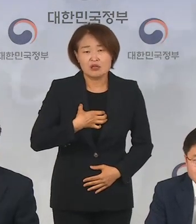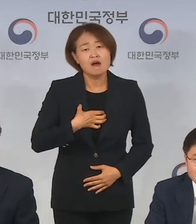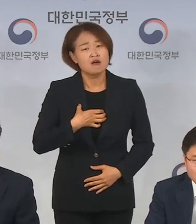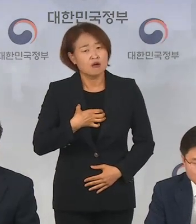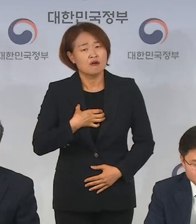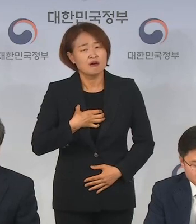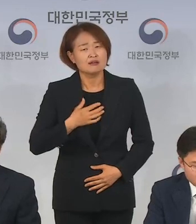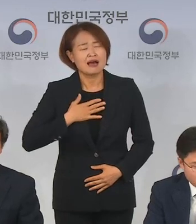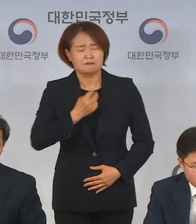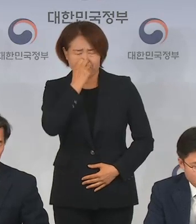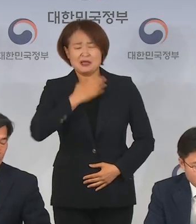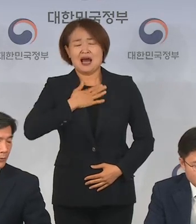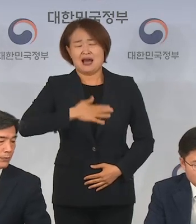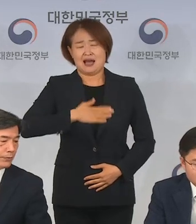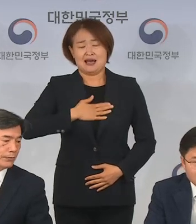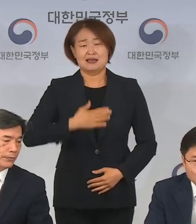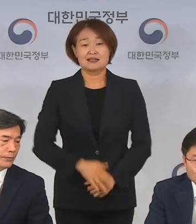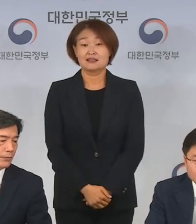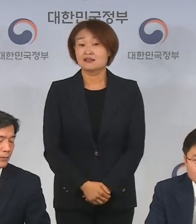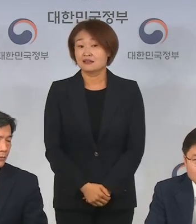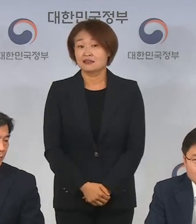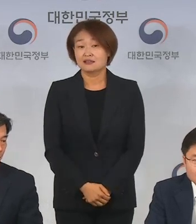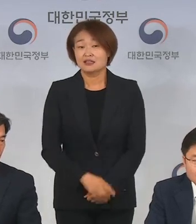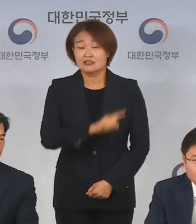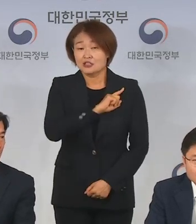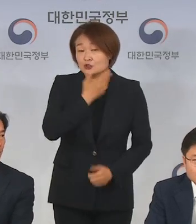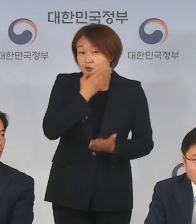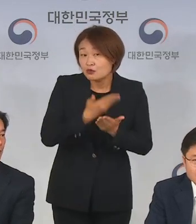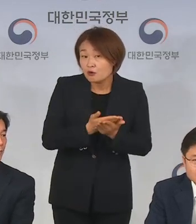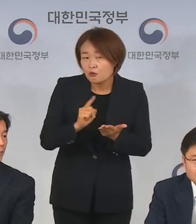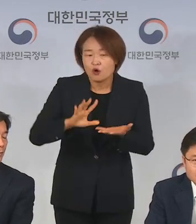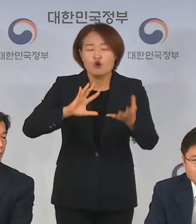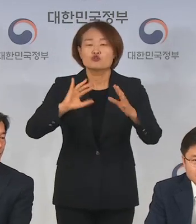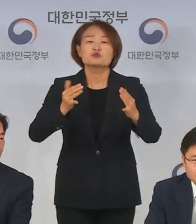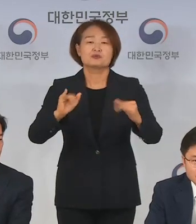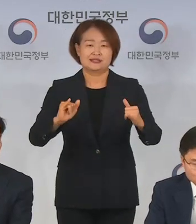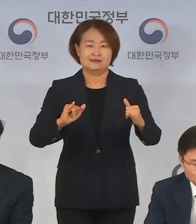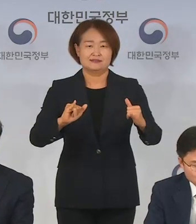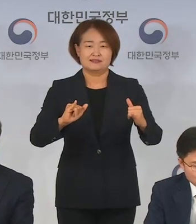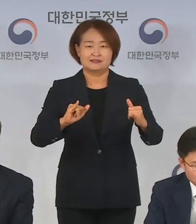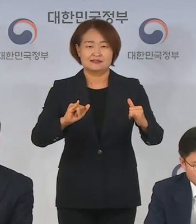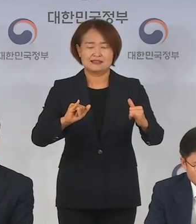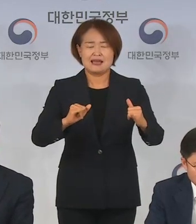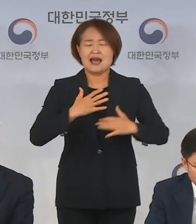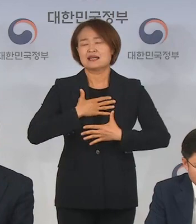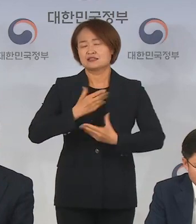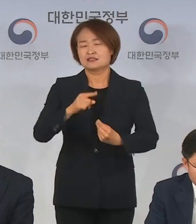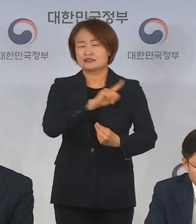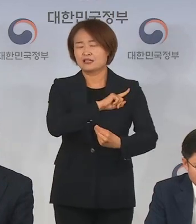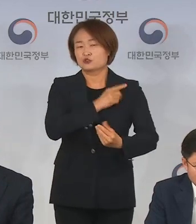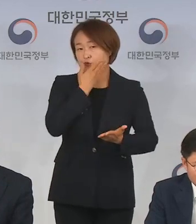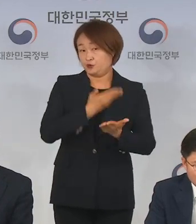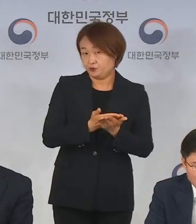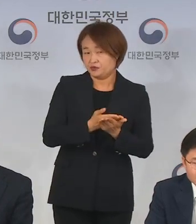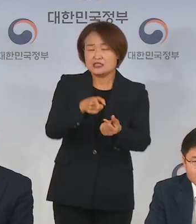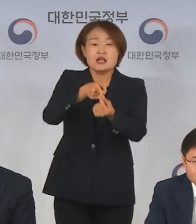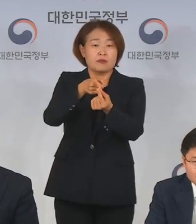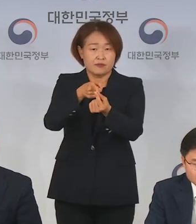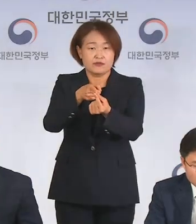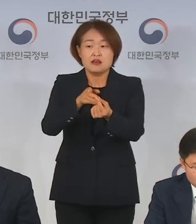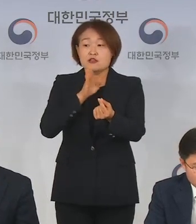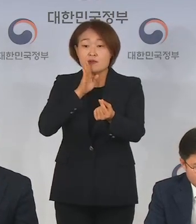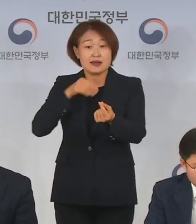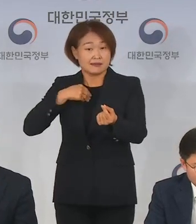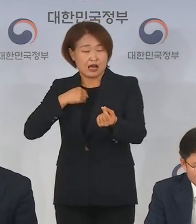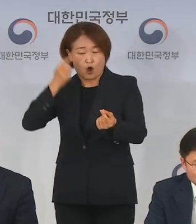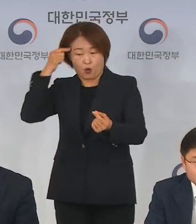우려를 잘 알고 있습니다. 무엇보다도 국민의 안전을 최우선으로 해서 과학의